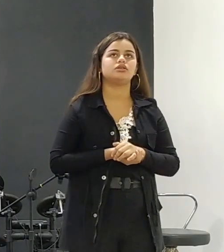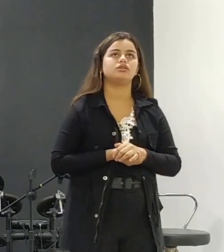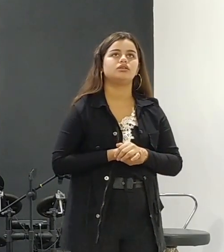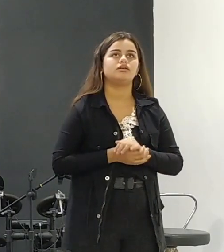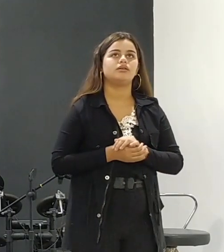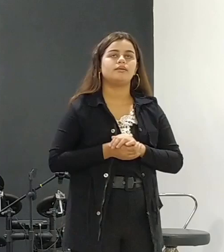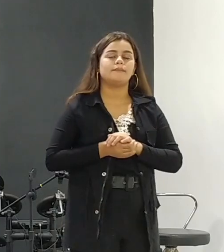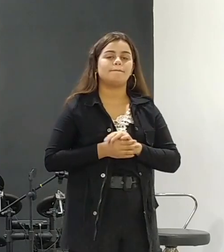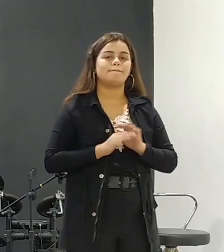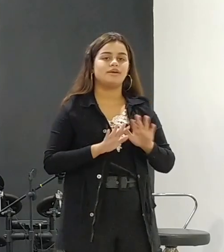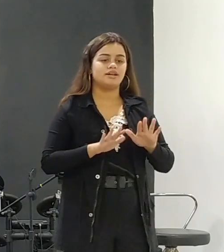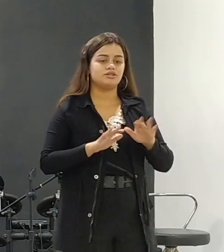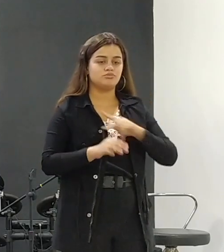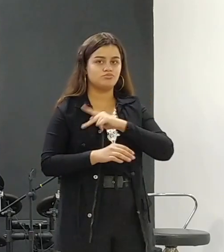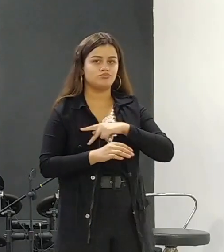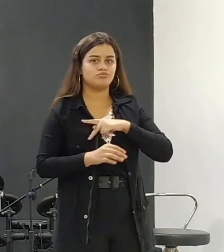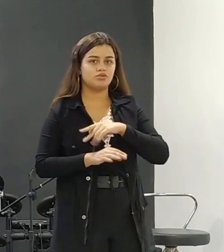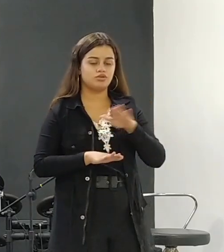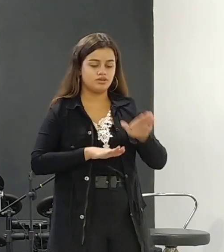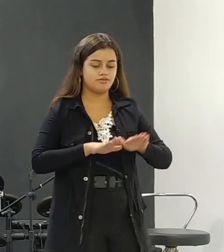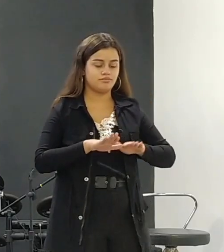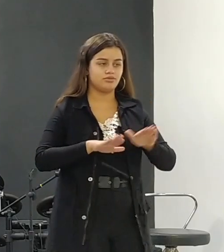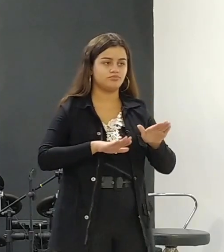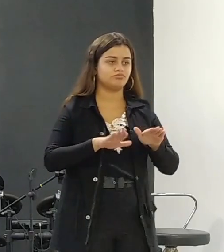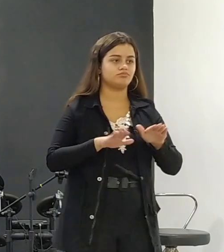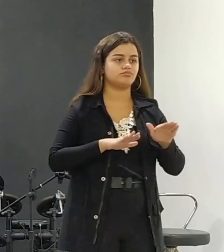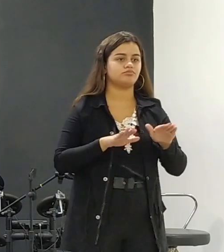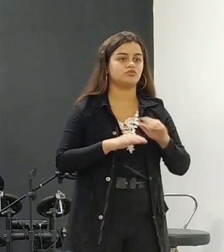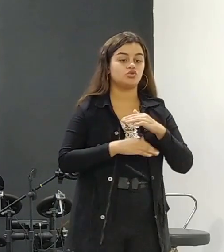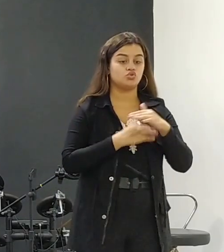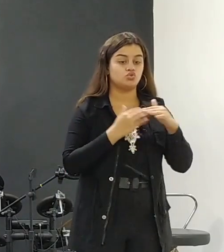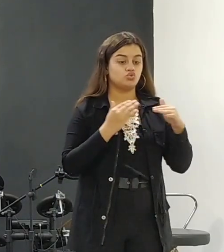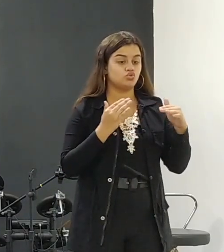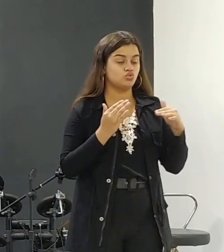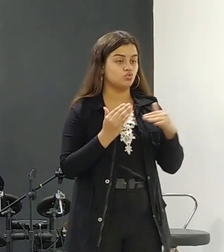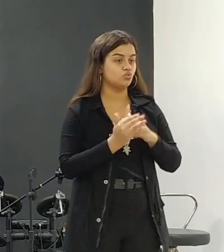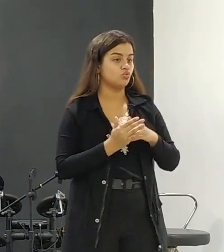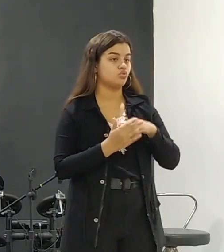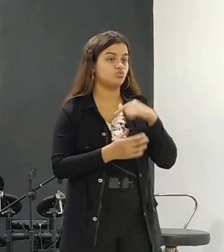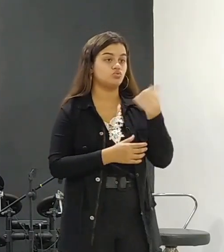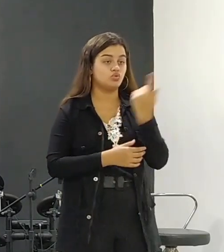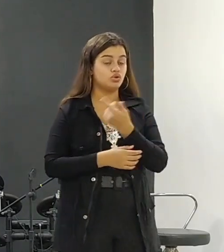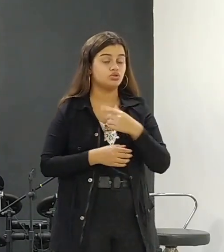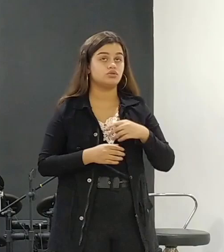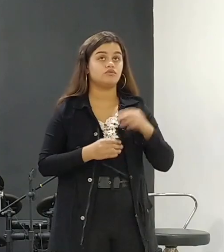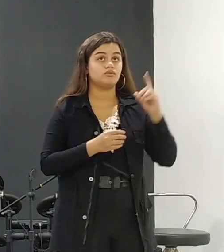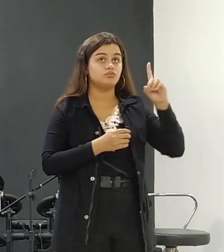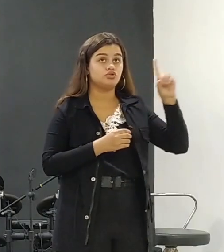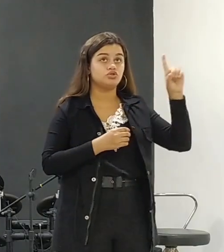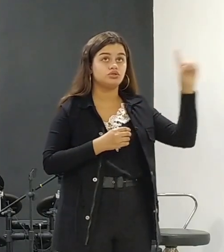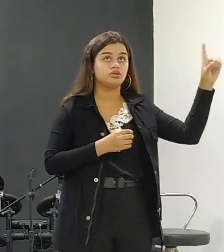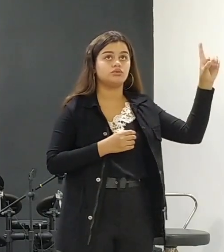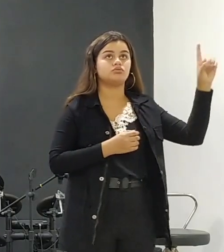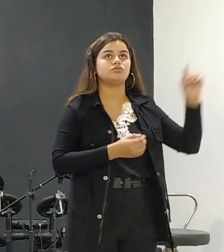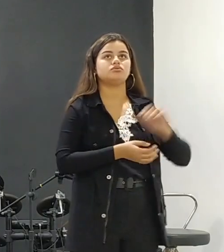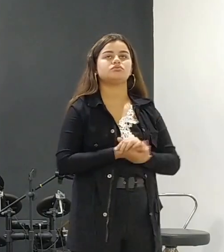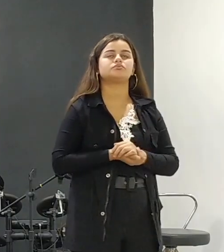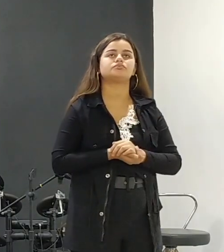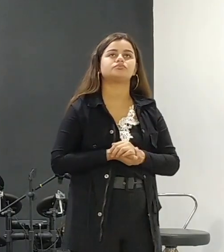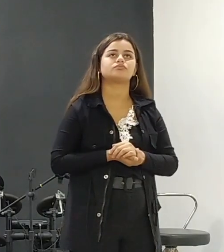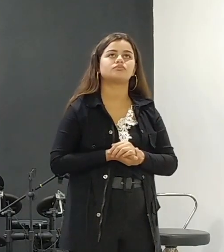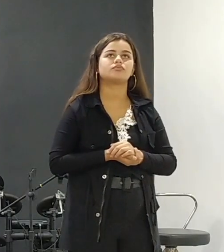não, Paulo vem e coloca tudo no mesmo patamar. Todos nós viemos de Deus, amém? Então ele está o quê? Ele